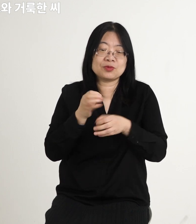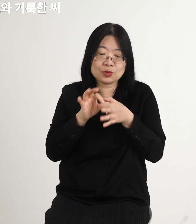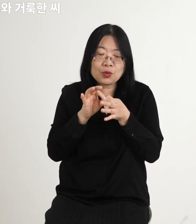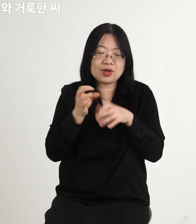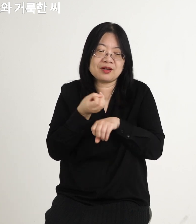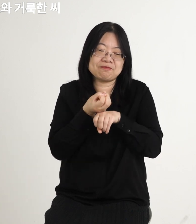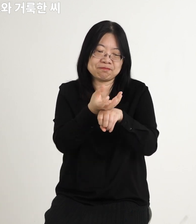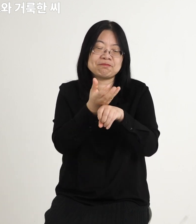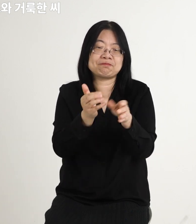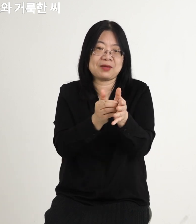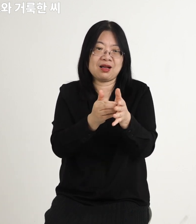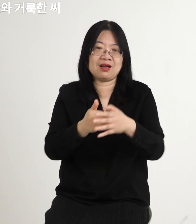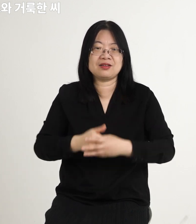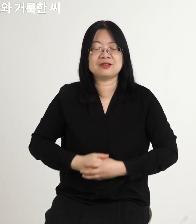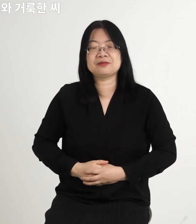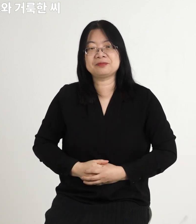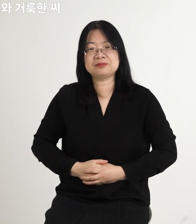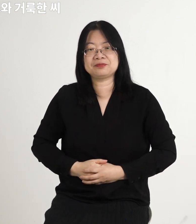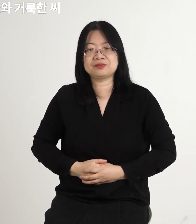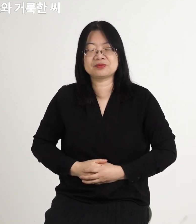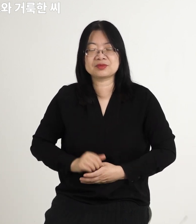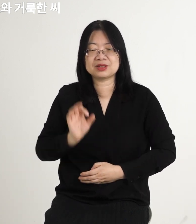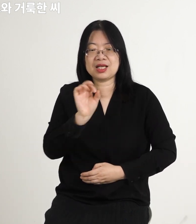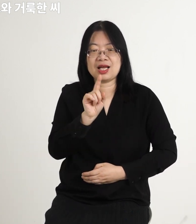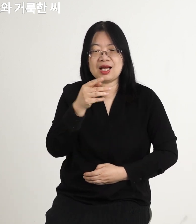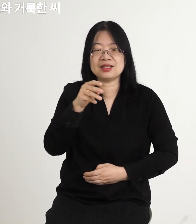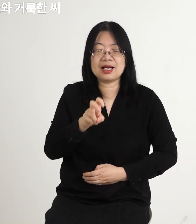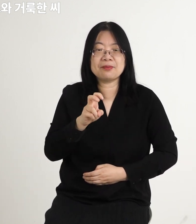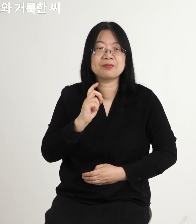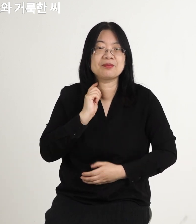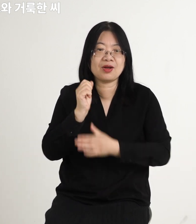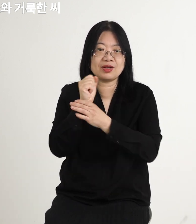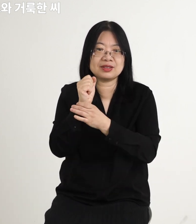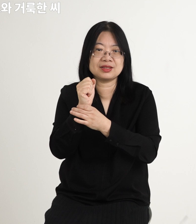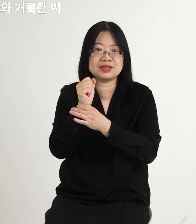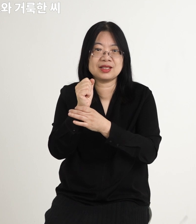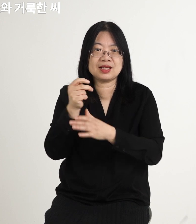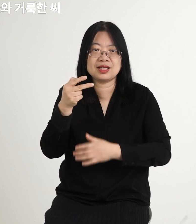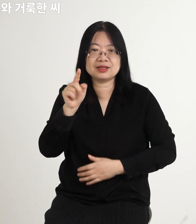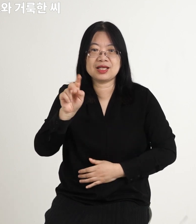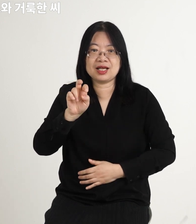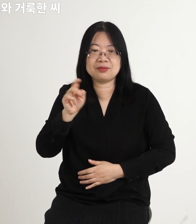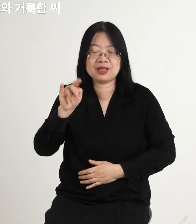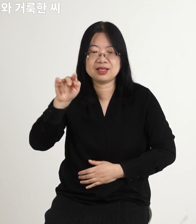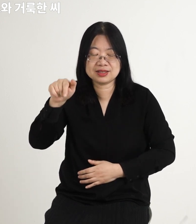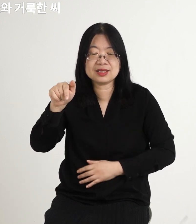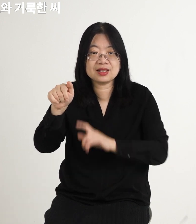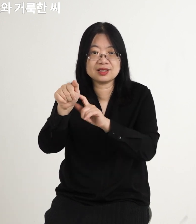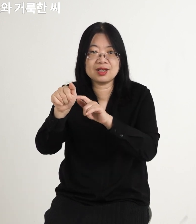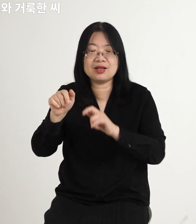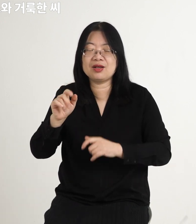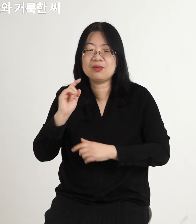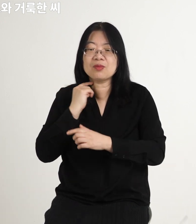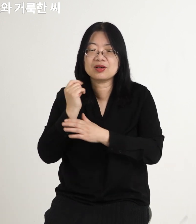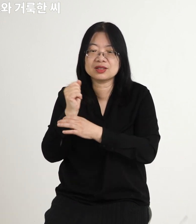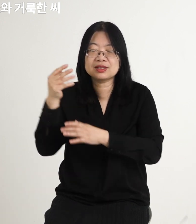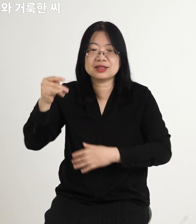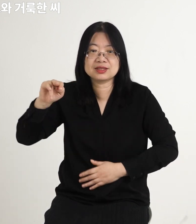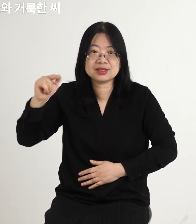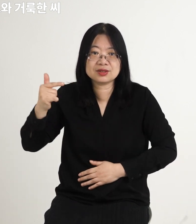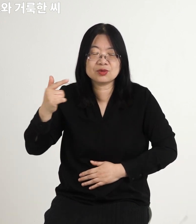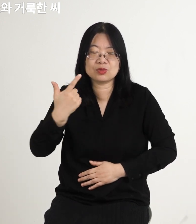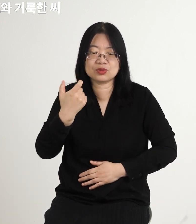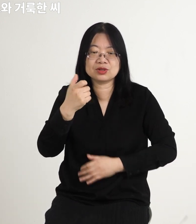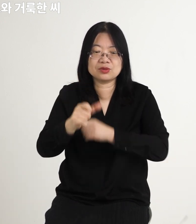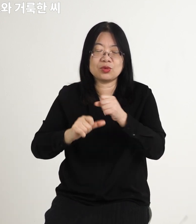겁니다. 대저 아람의 머리는 다메섹이요 다메섹의 머리는 르신이며 65년